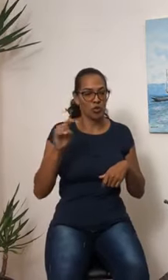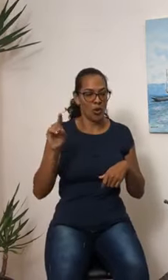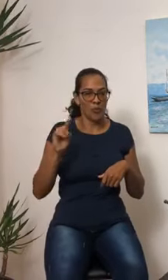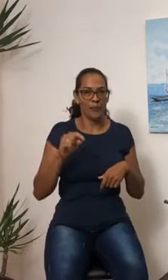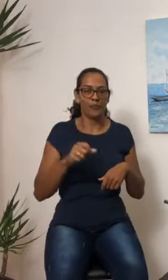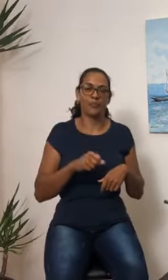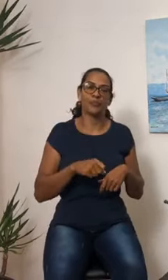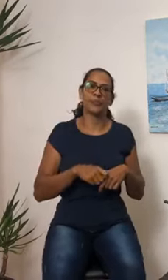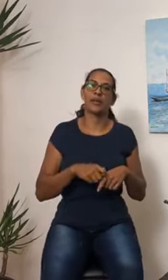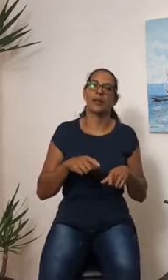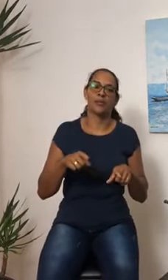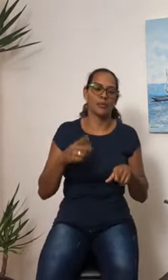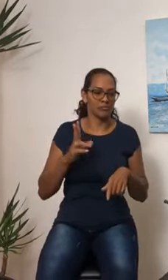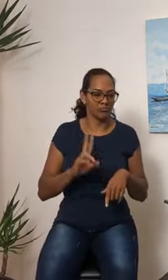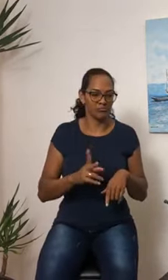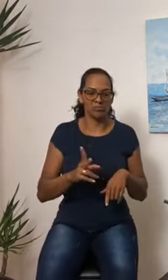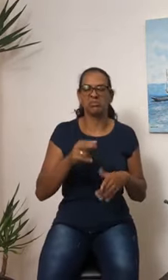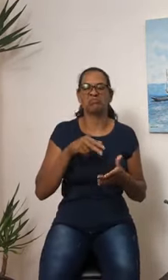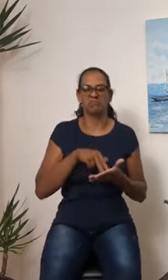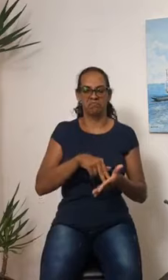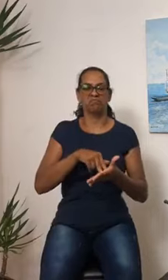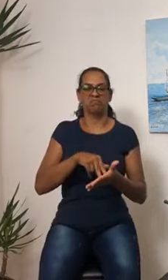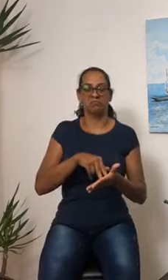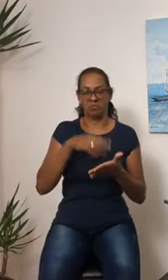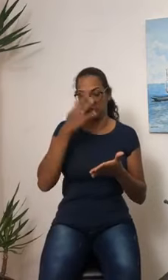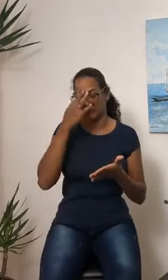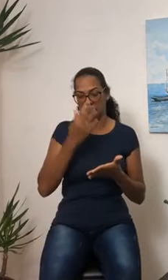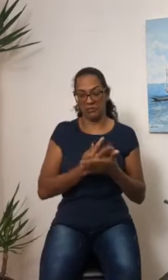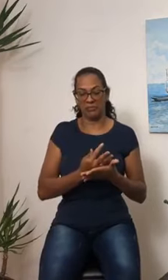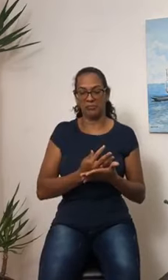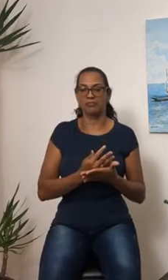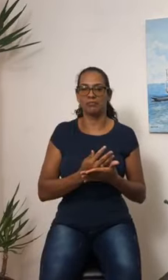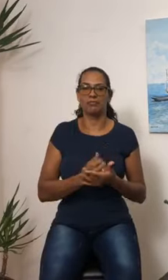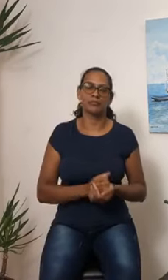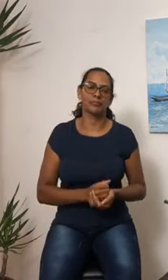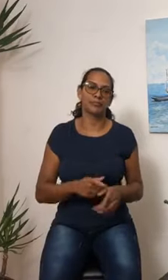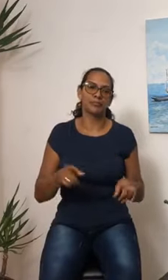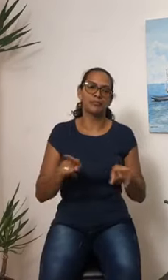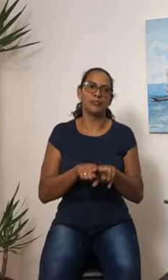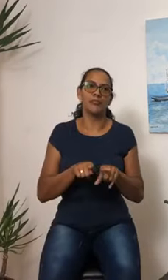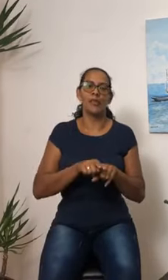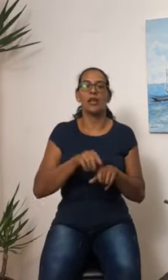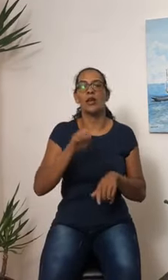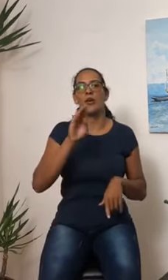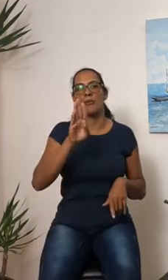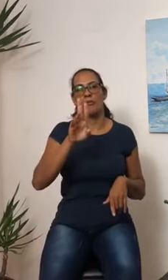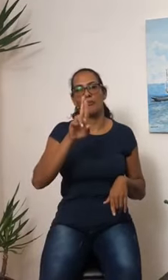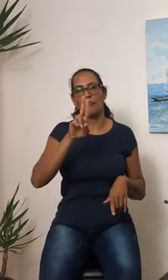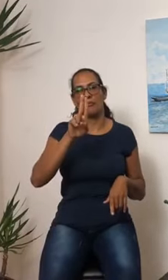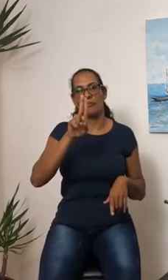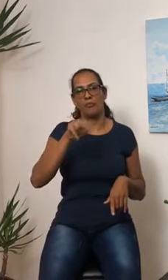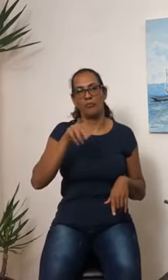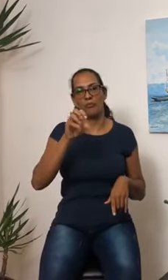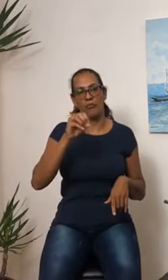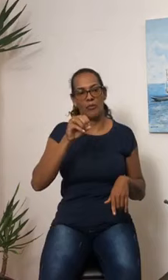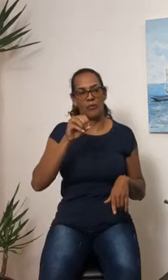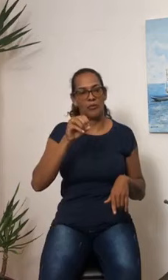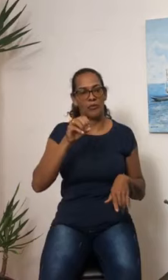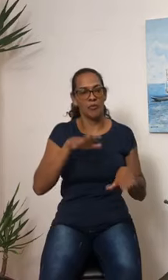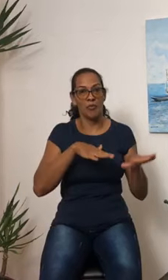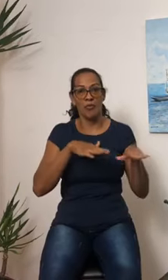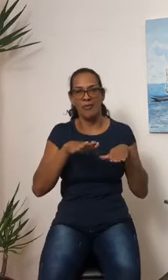fiel aos seus princípios, hein, João? Continue fiel aos seus princípios. Alô, Bruno, do movimento Renova Espírito Santo,